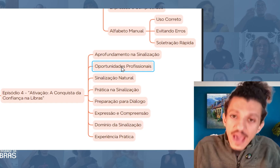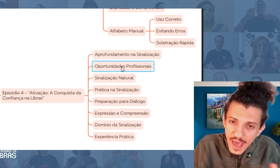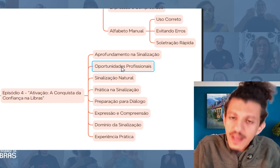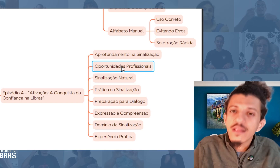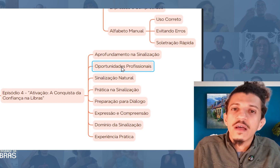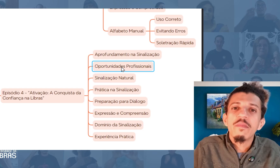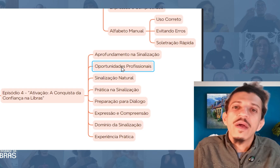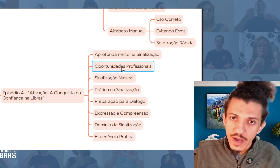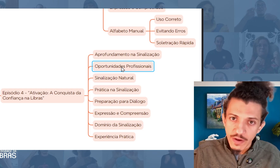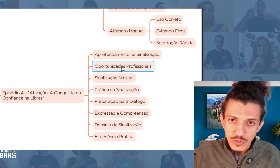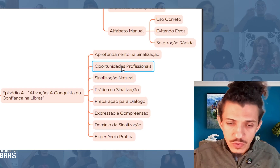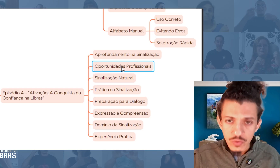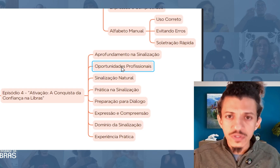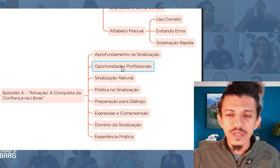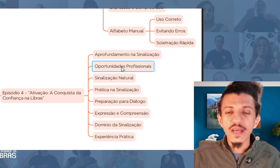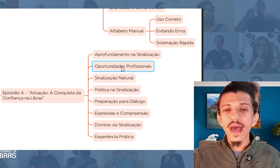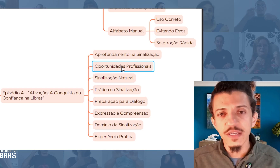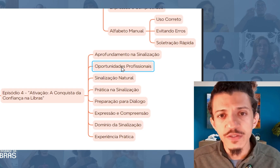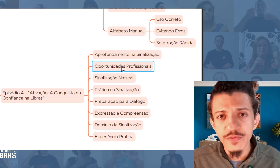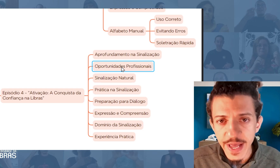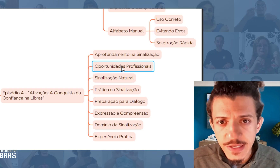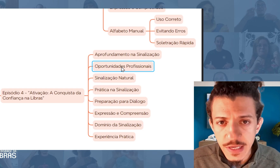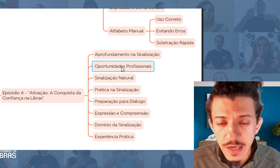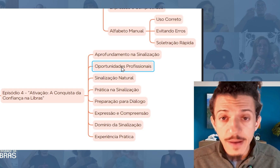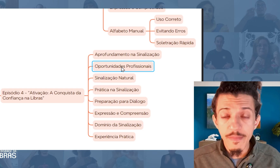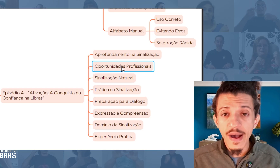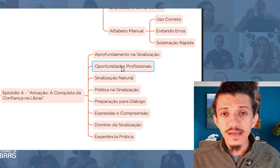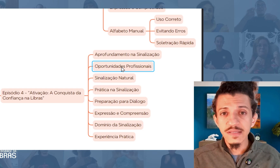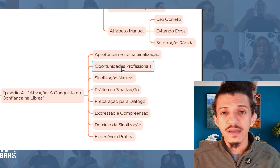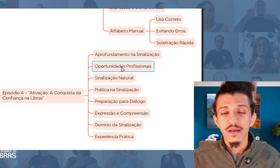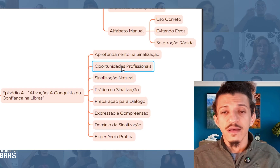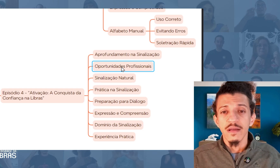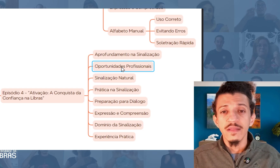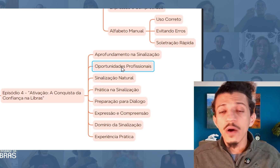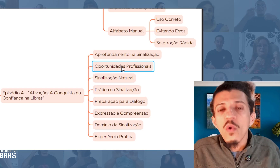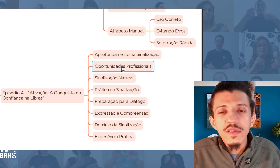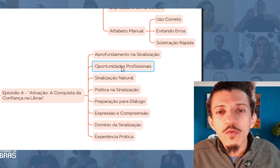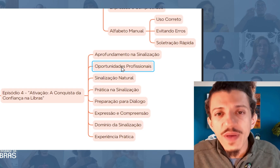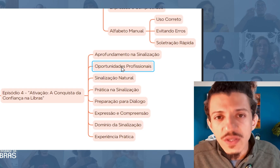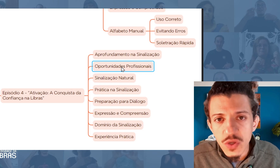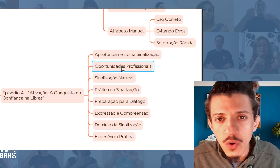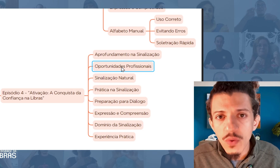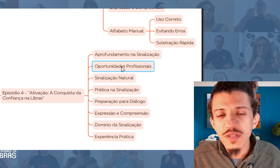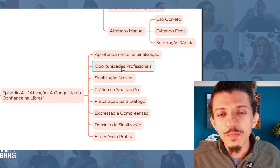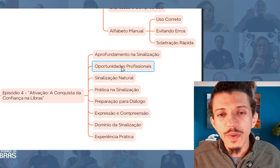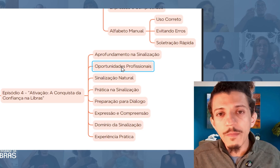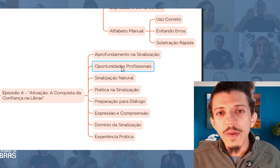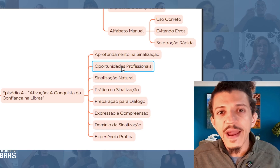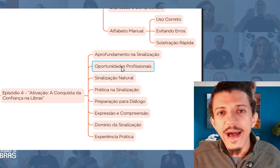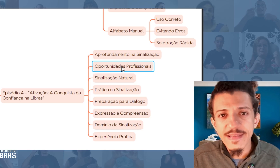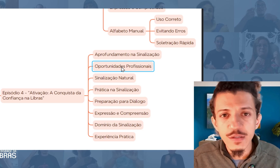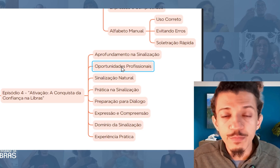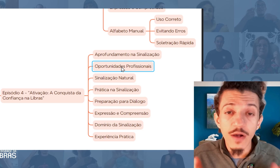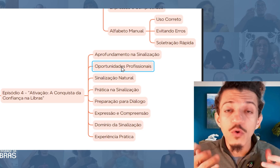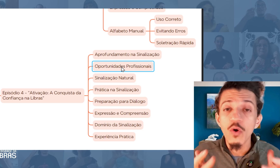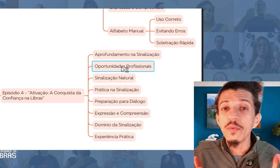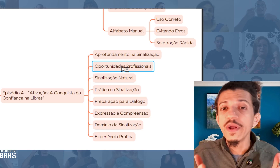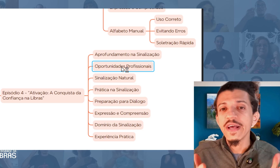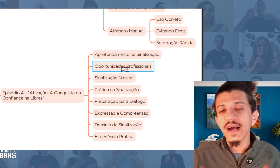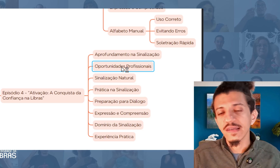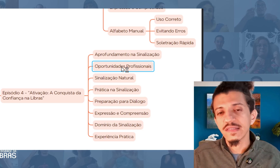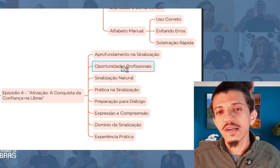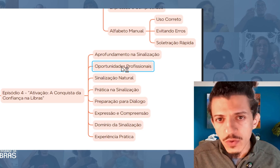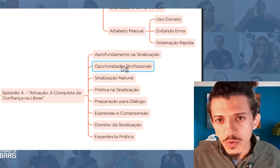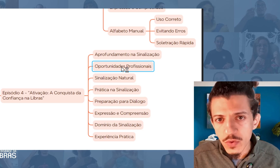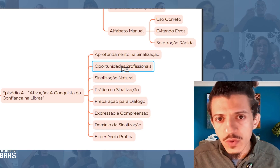querem também apoiar os surdos, que querem fazer a diferença, mas não encontram pessoas preparadas para ter a comunicação